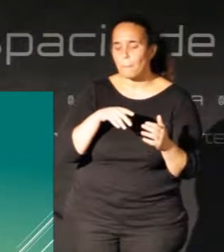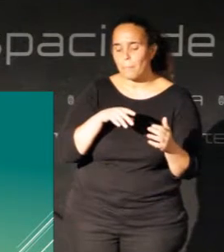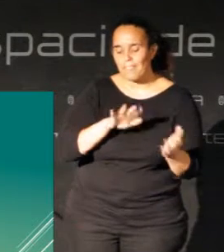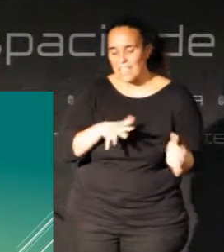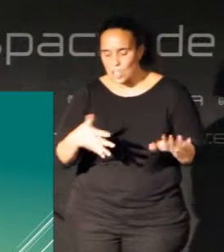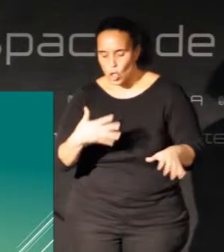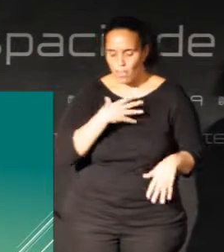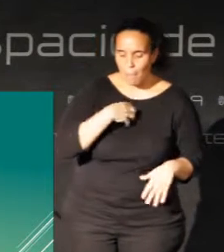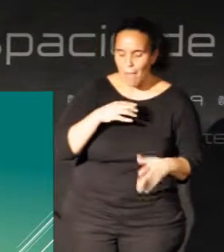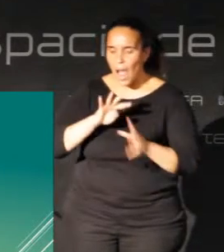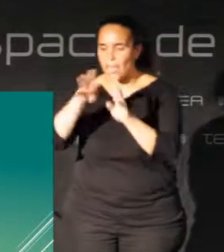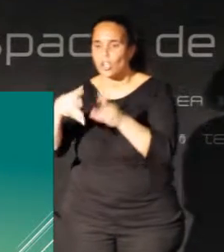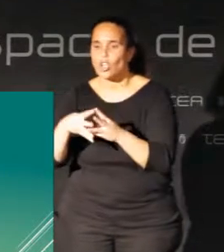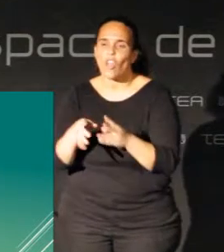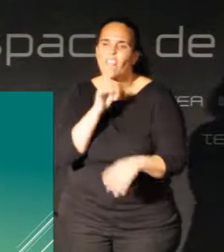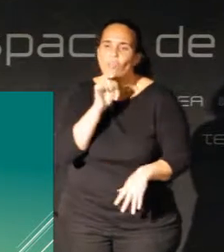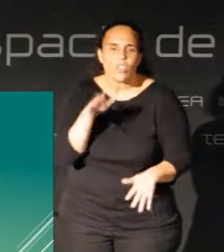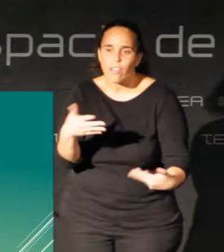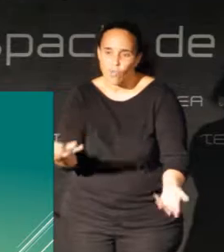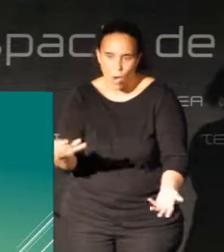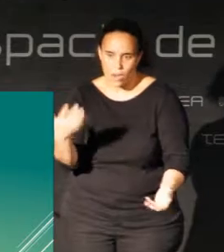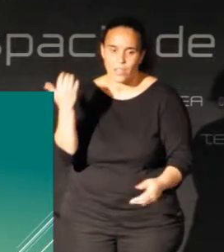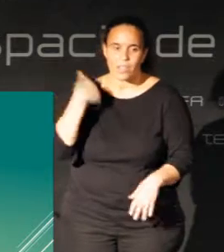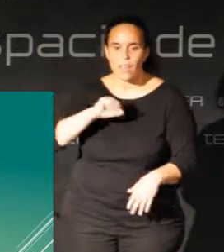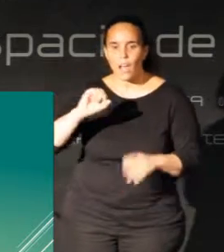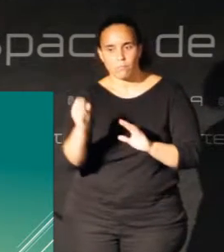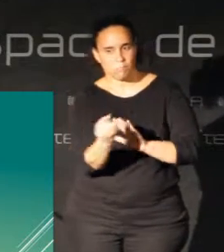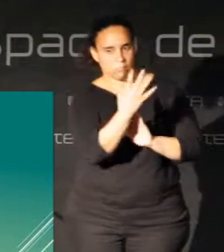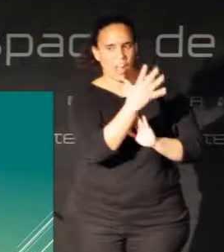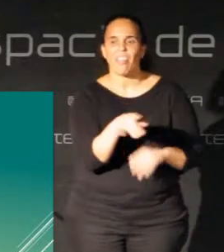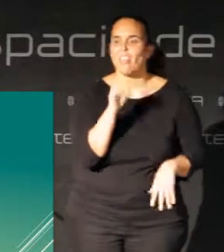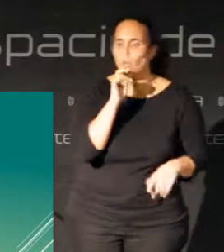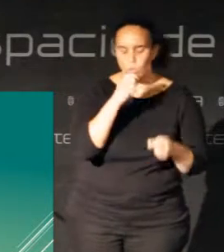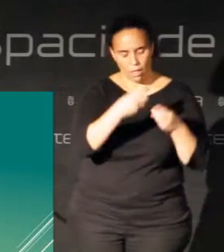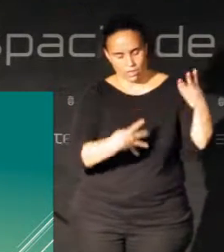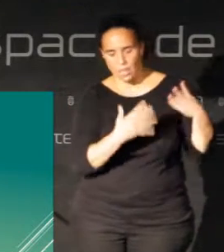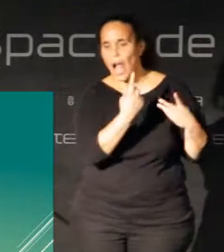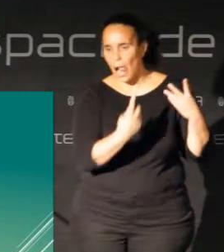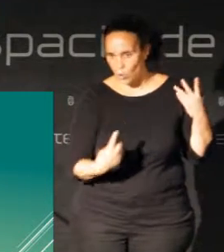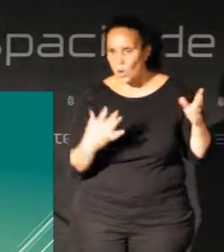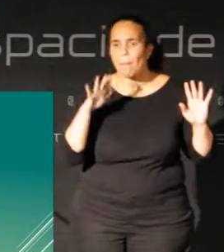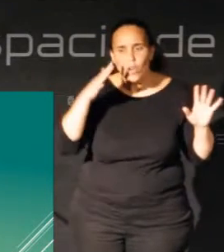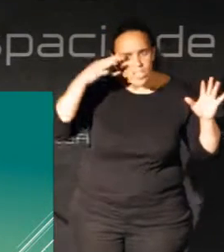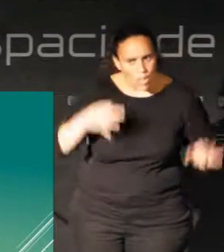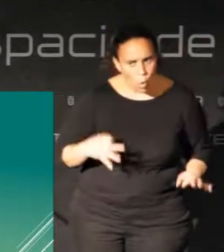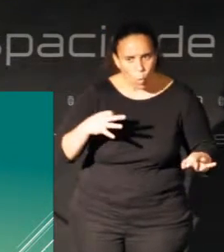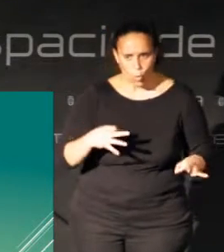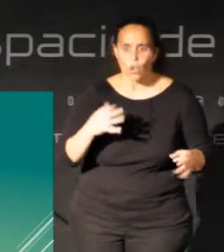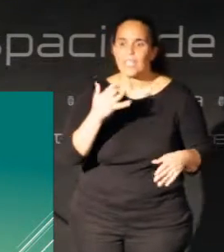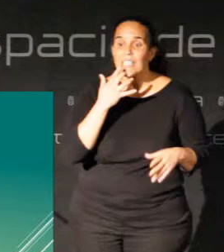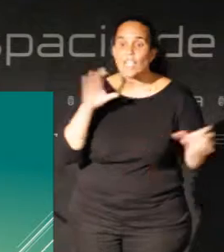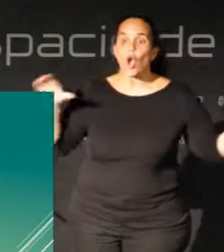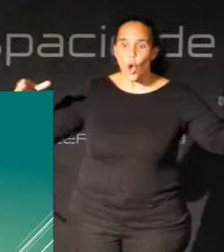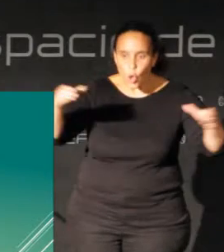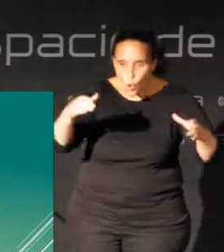al procedimiento electrónico. Nosotros hemos apuntado en esta presentación algunas de estas dificultades, pero seguro que si trabajamos de